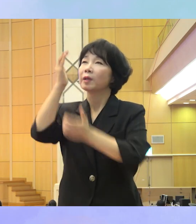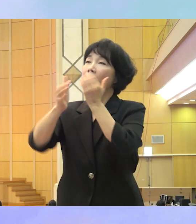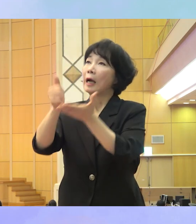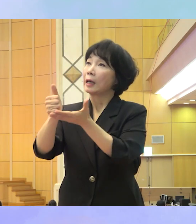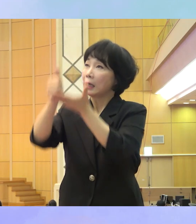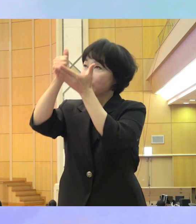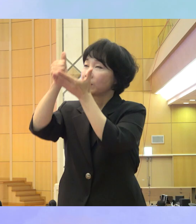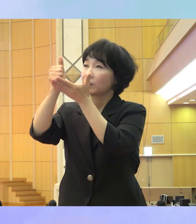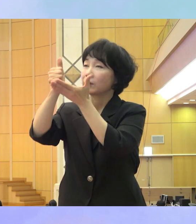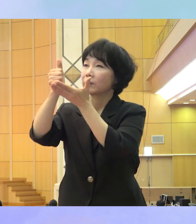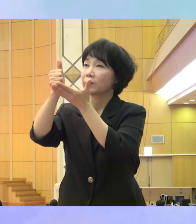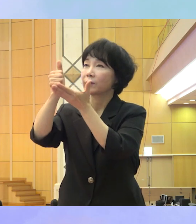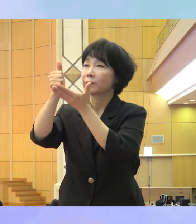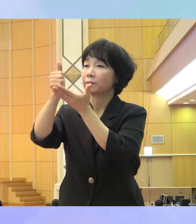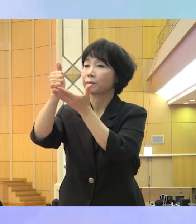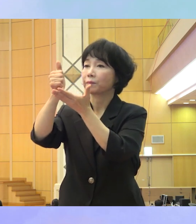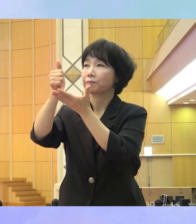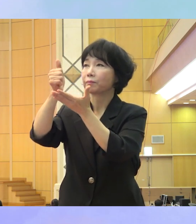하나님은